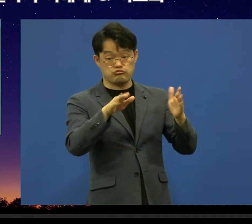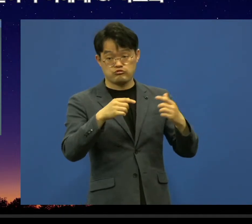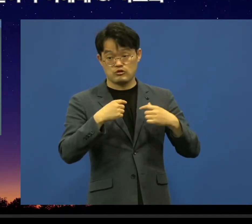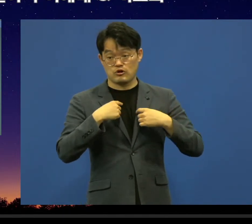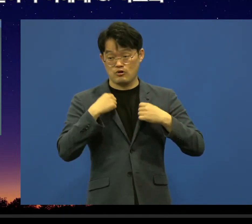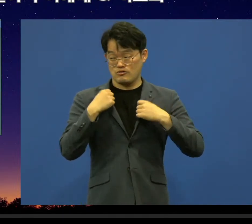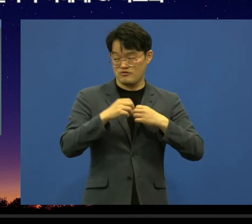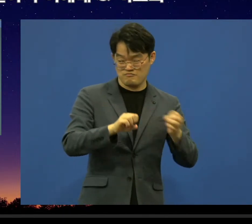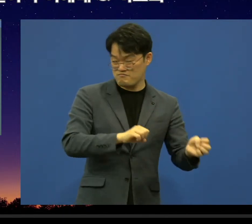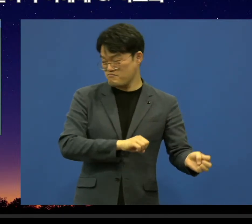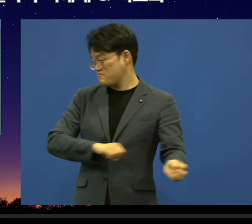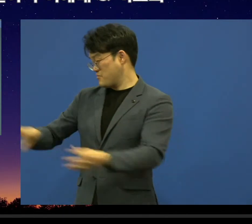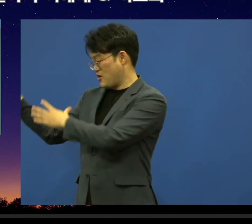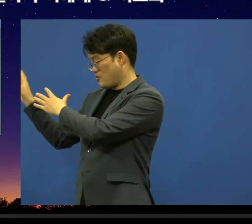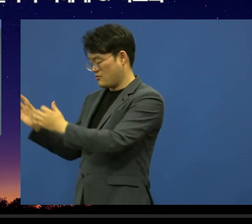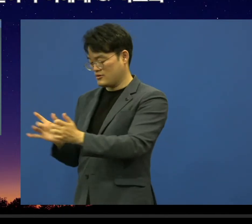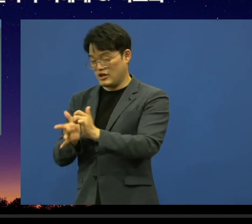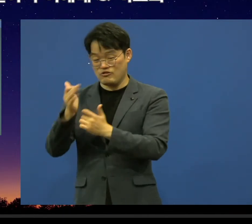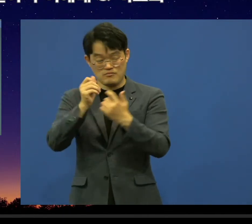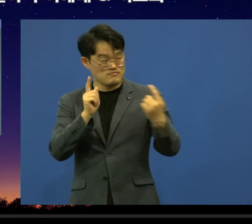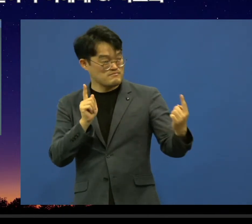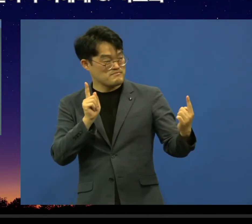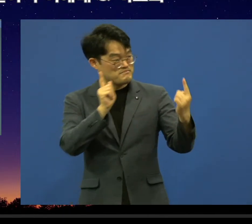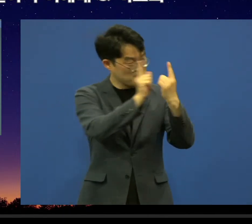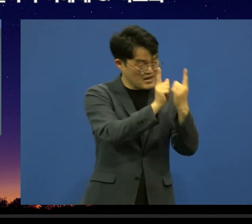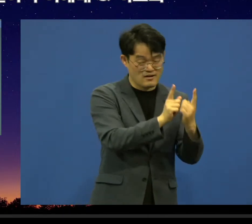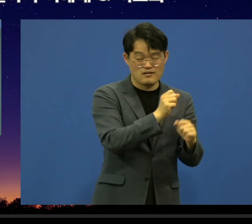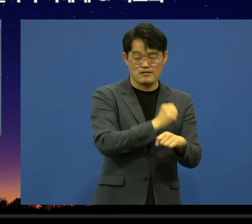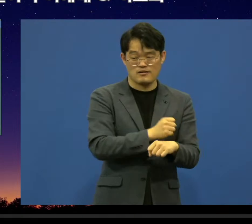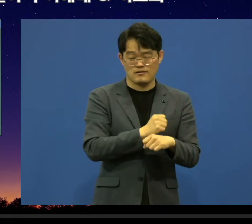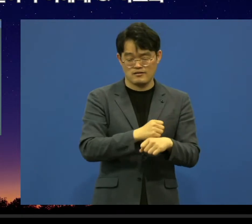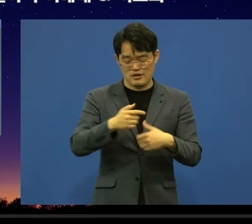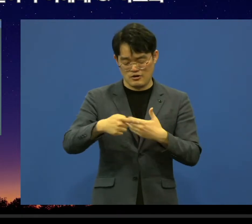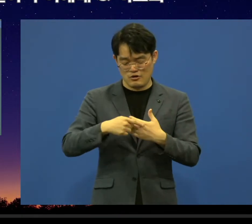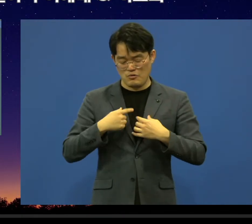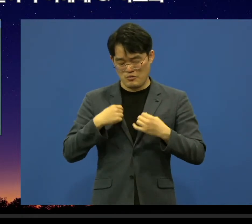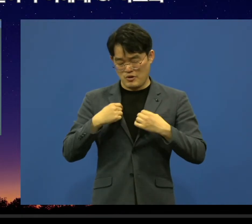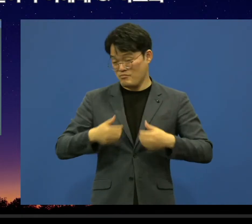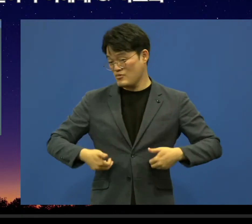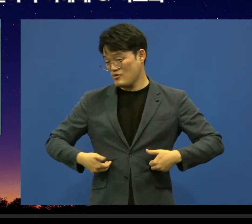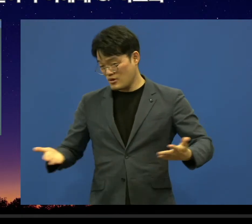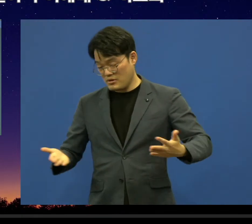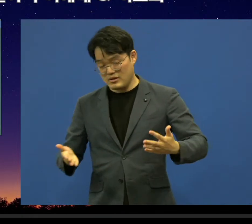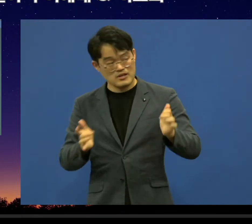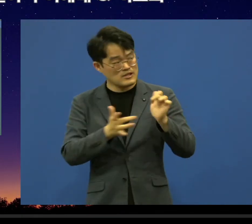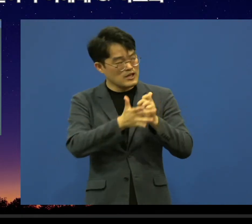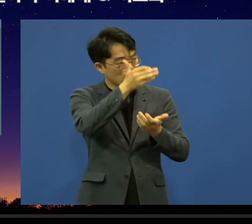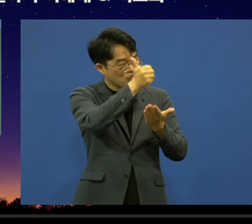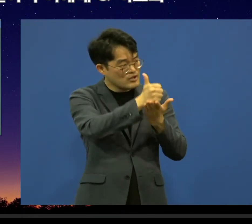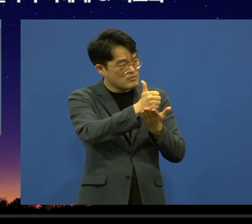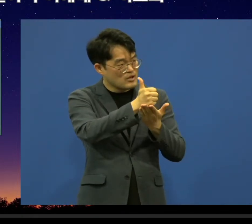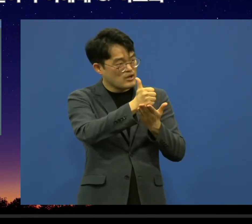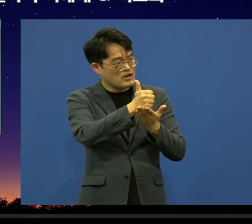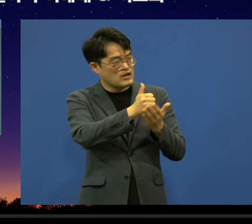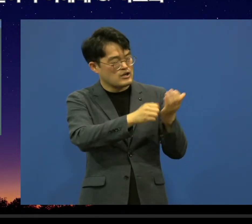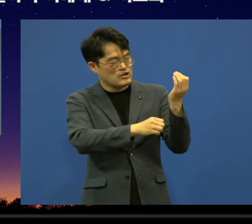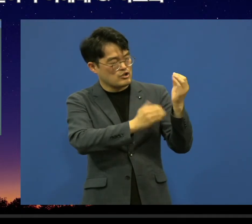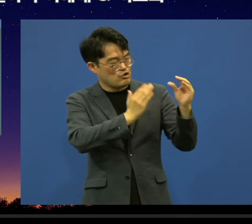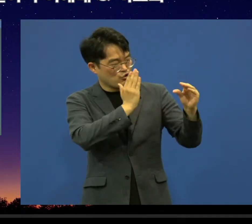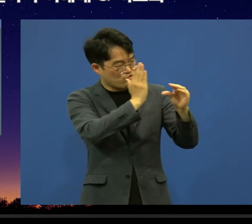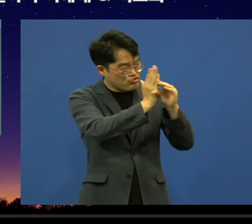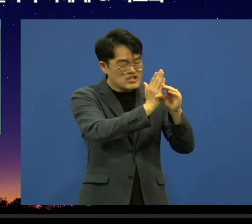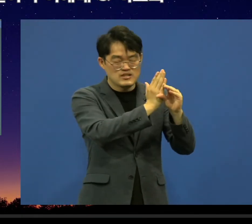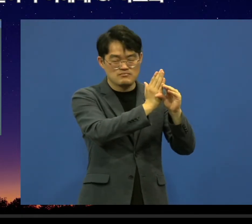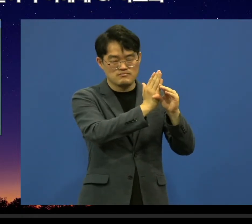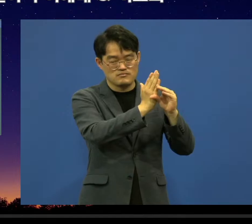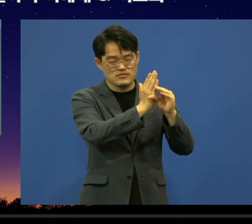버려두고 주님께 나아갔어요. 겉옷도 더 이상 필요 없게 만드는 주님을 만난 거예요. 더